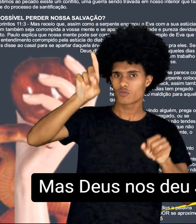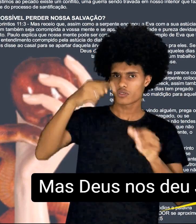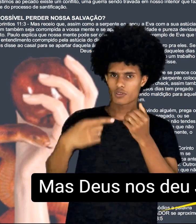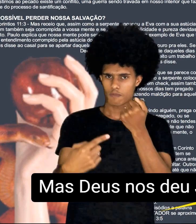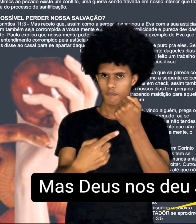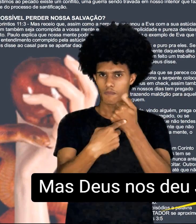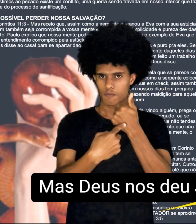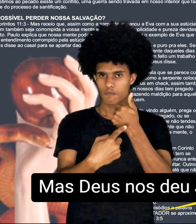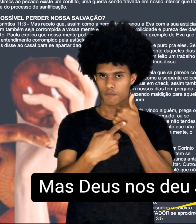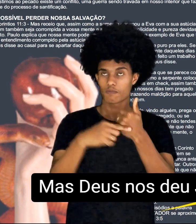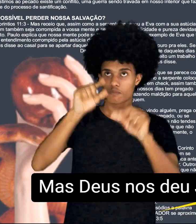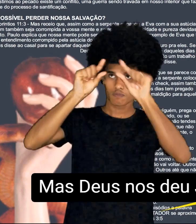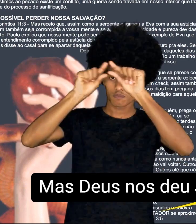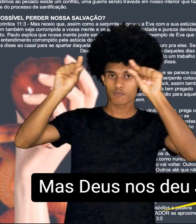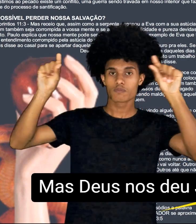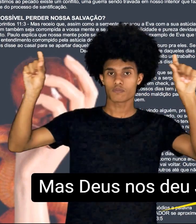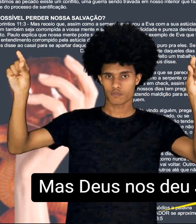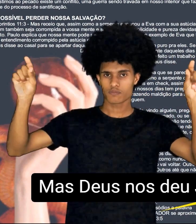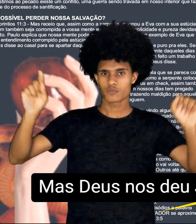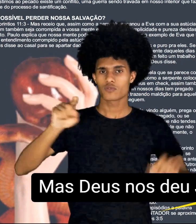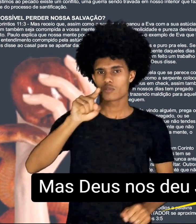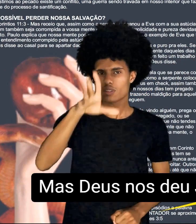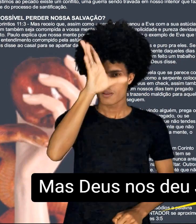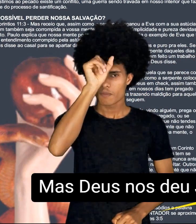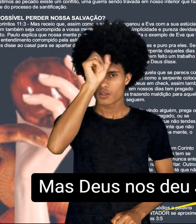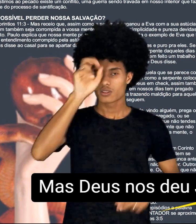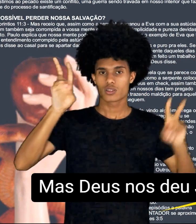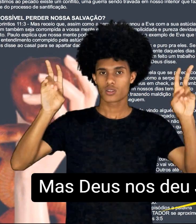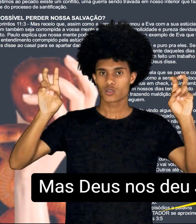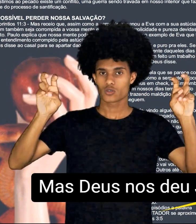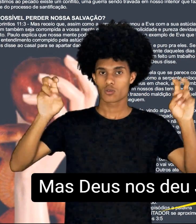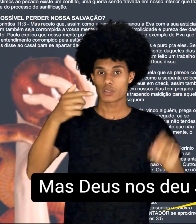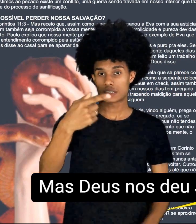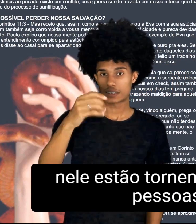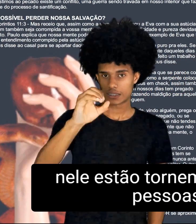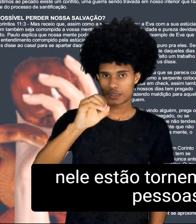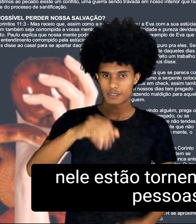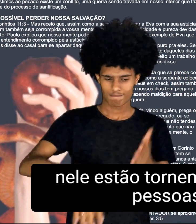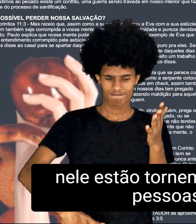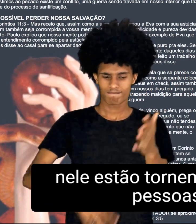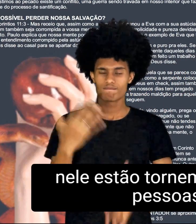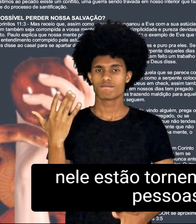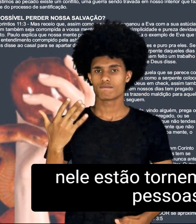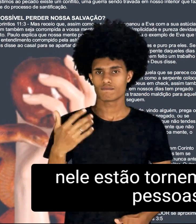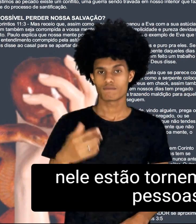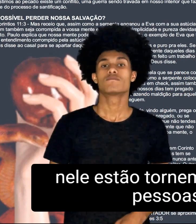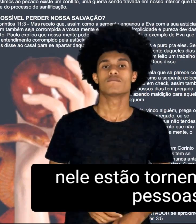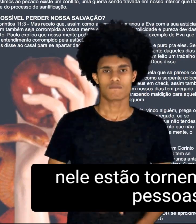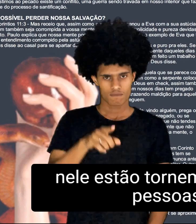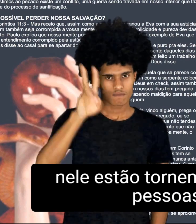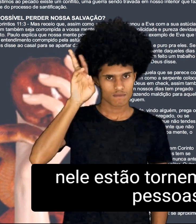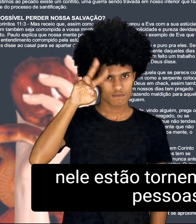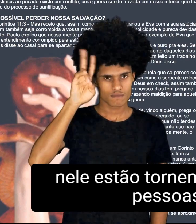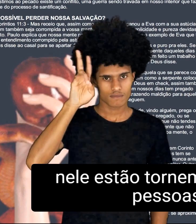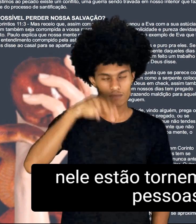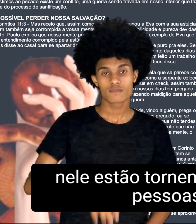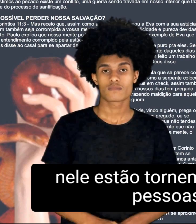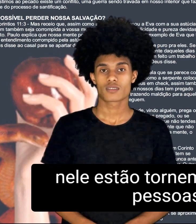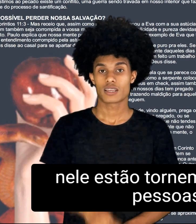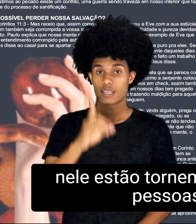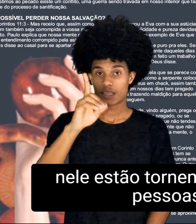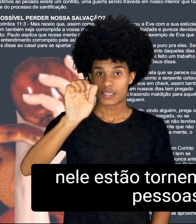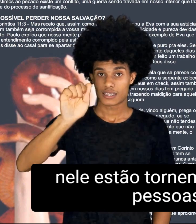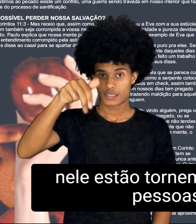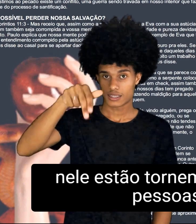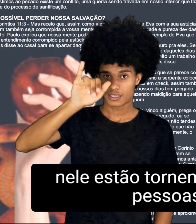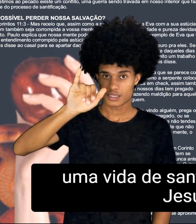Deus nos deu Jesus, o último Adão, ao qual que nele estão, tornem a sua linhagem espiritual